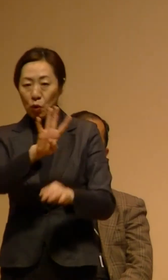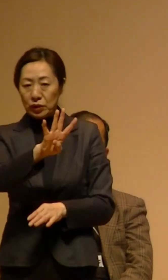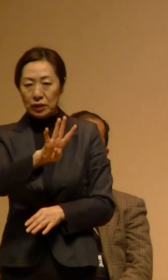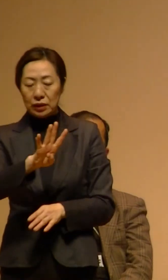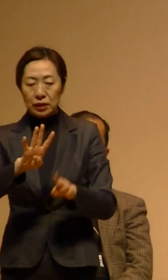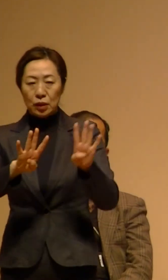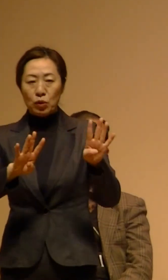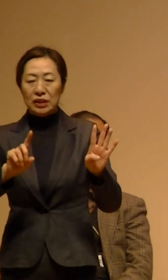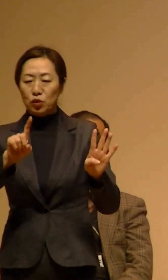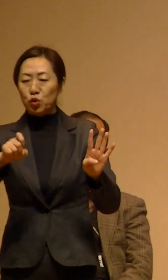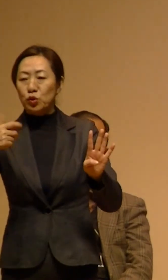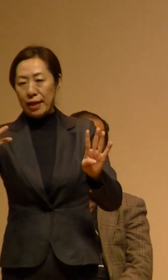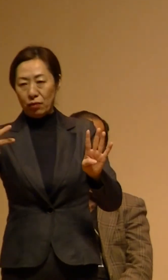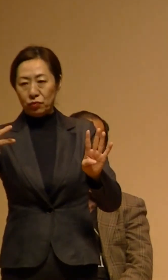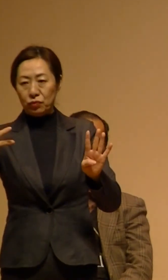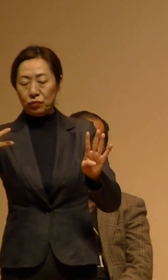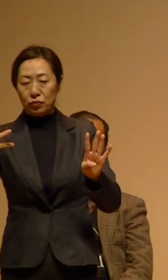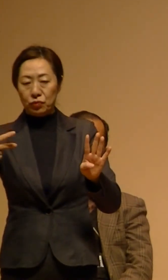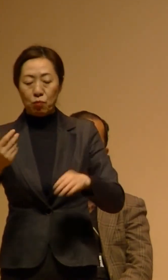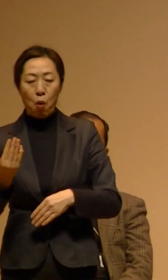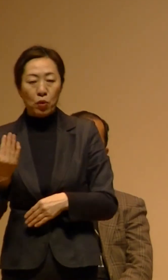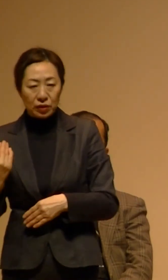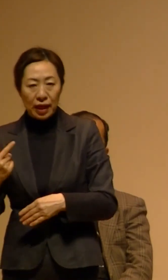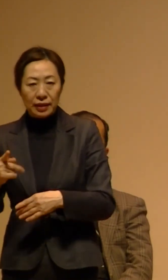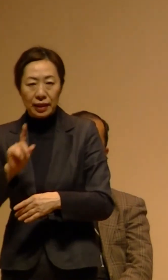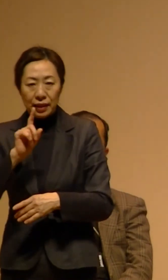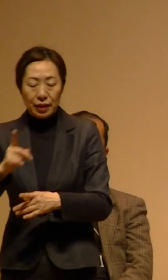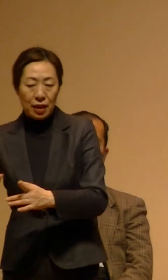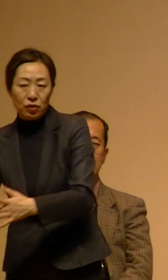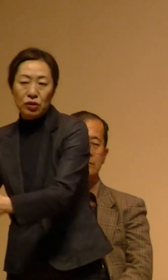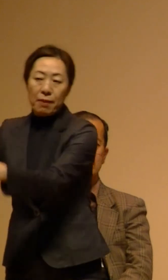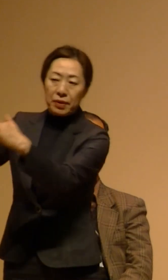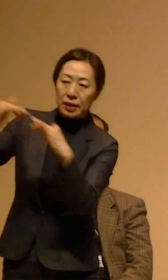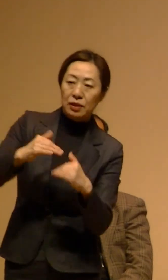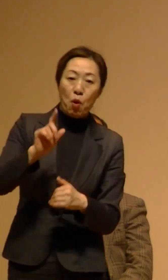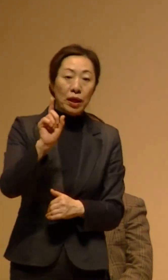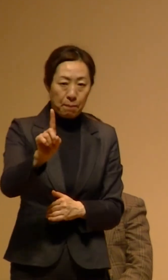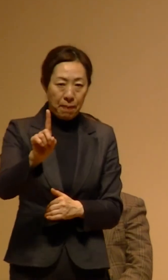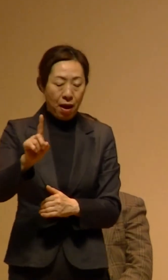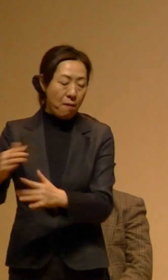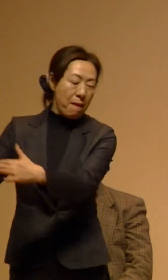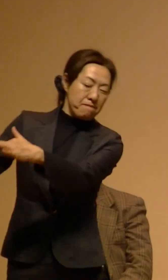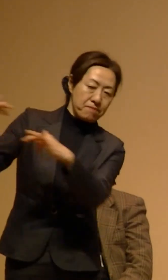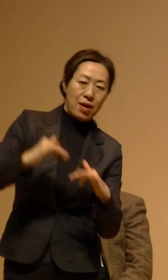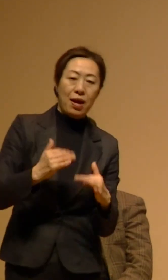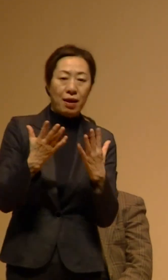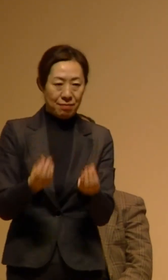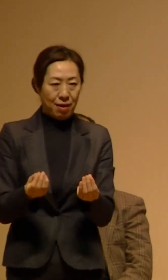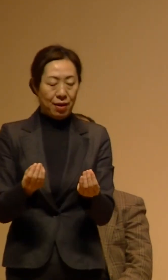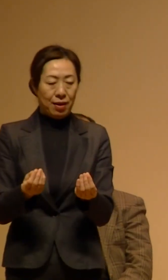4時17分、すでに津波の第一波は来ておりました。従いまして